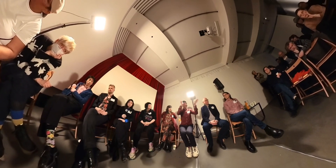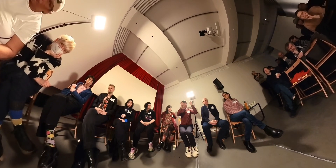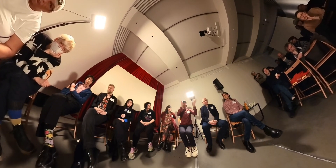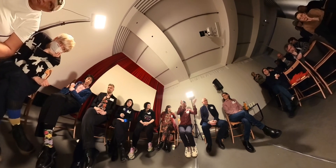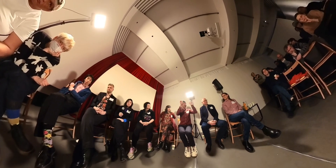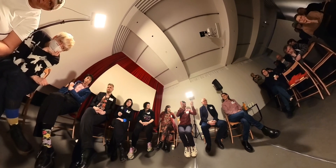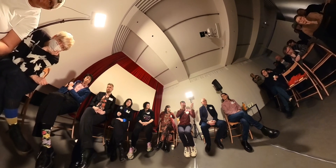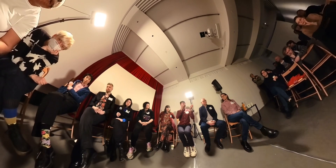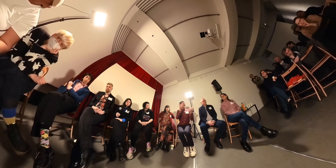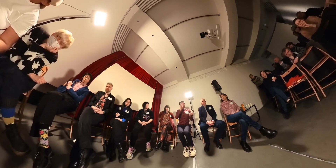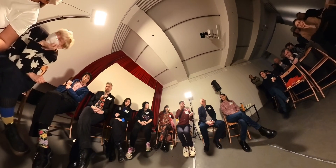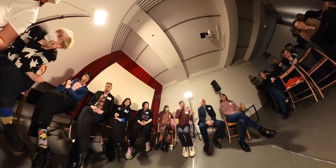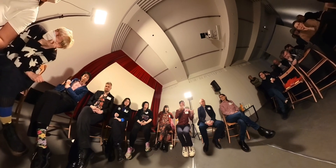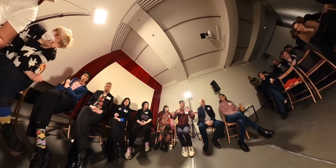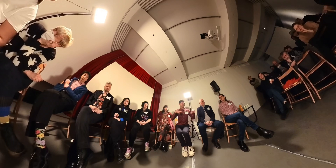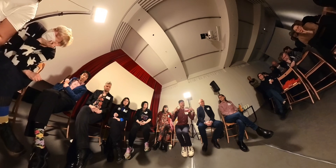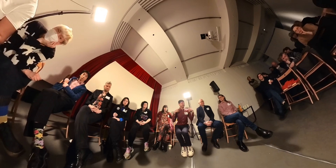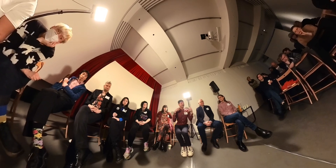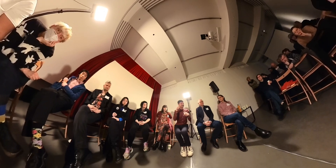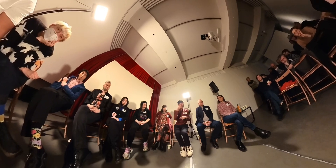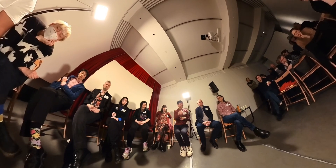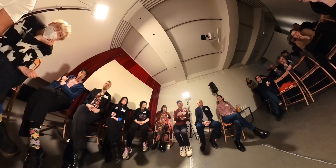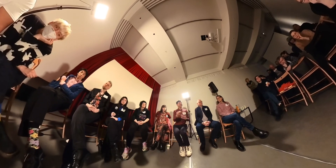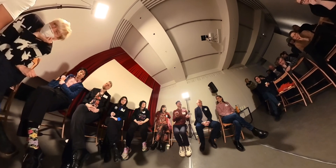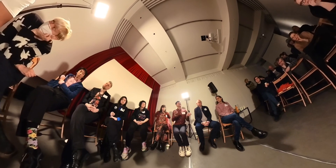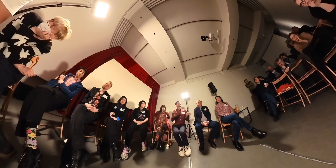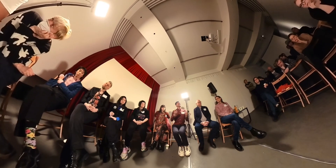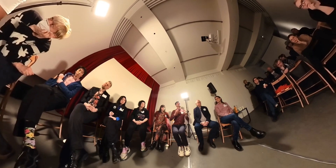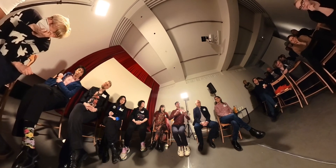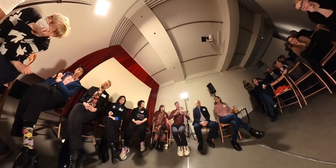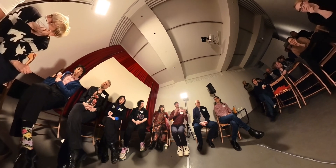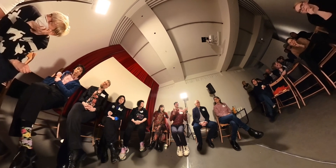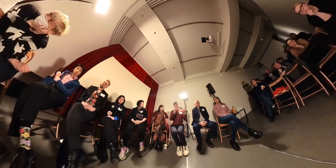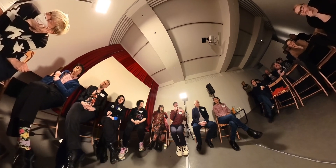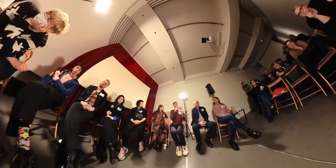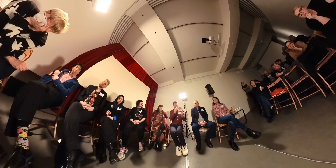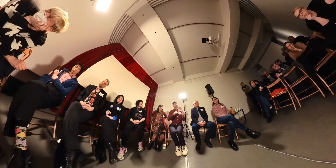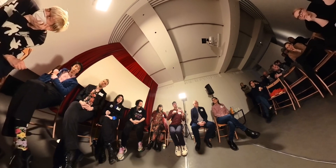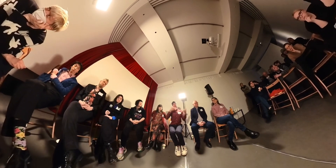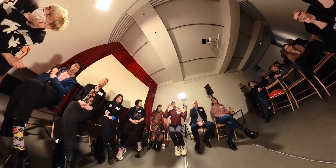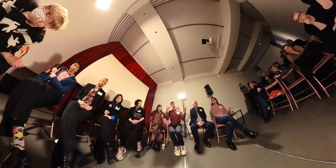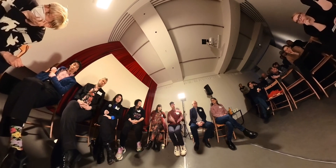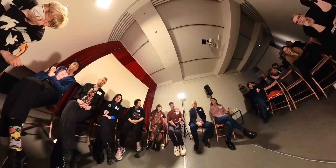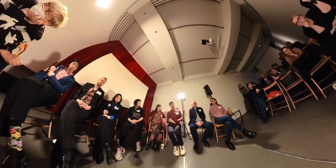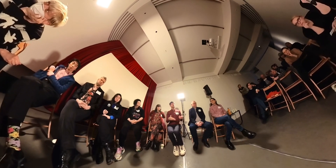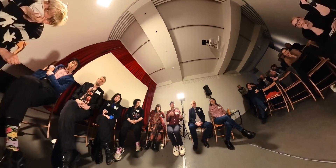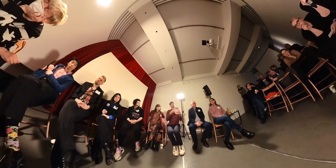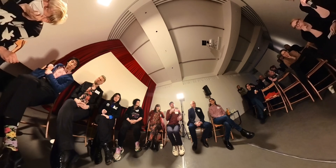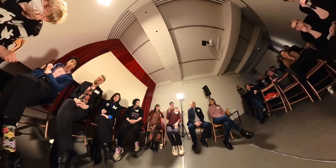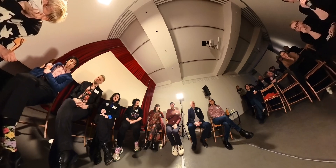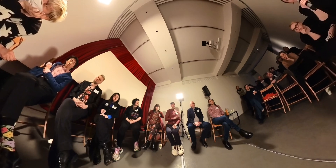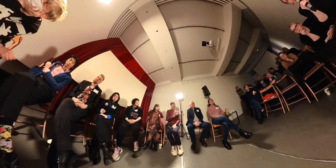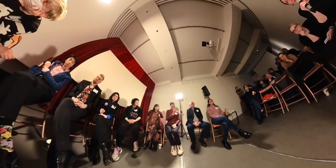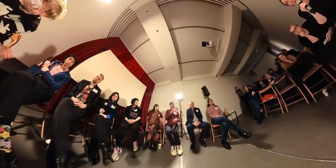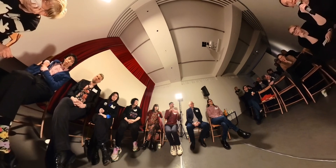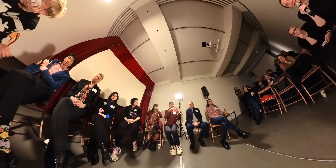projev ve znakovém jazyce, tak my bychom řekli, chceš malovat? Ale ten význam je,